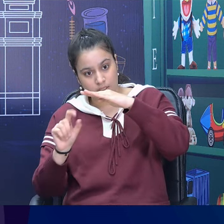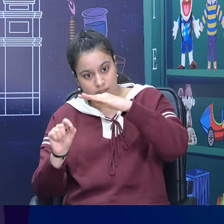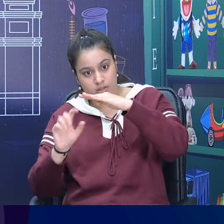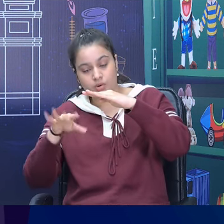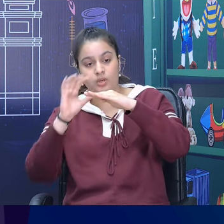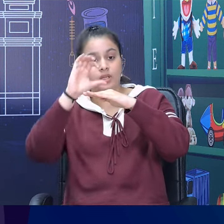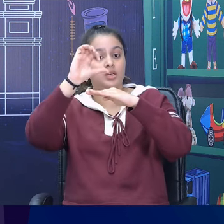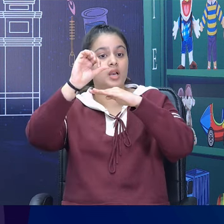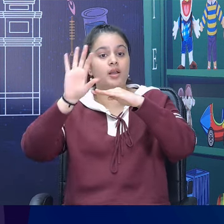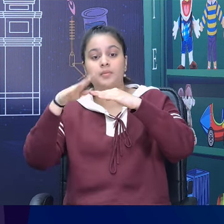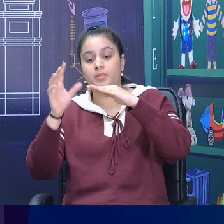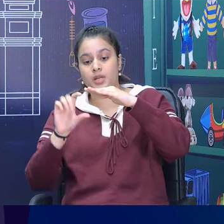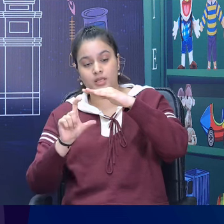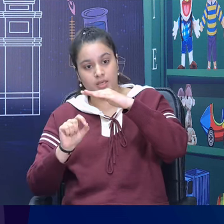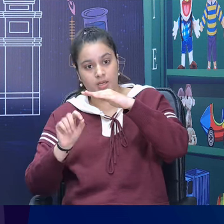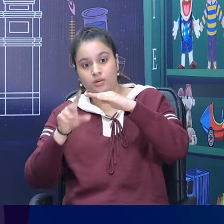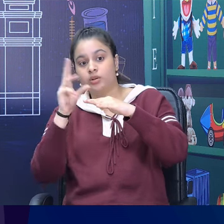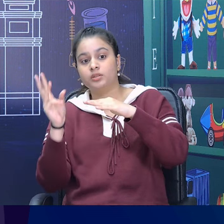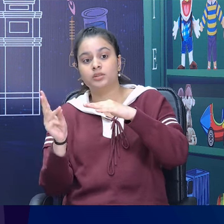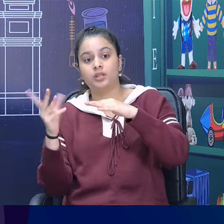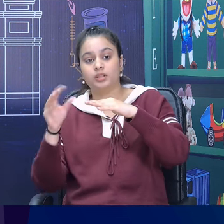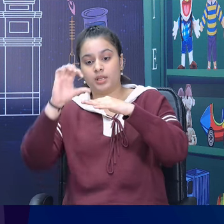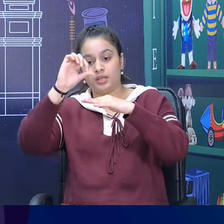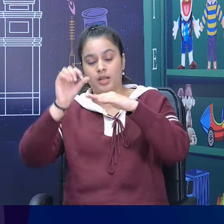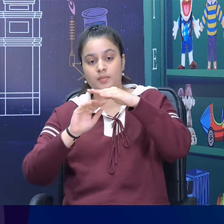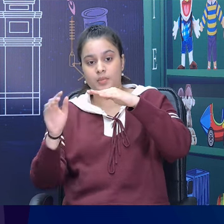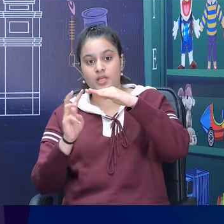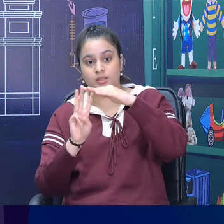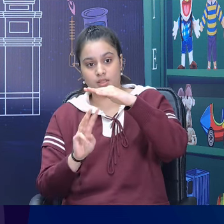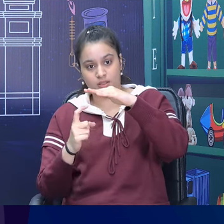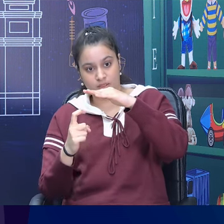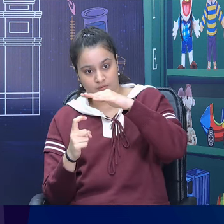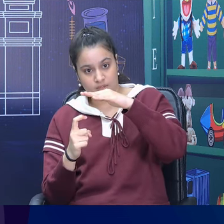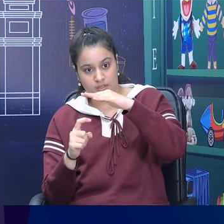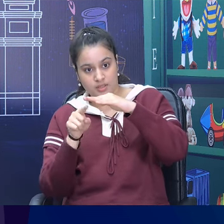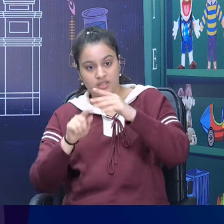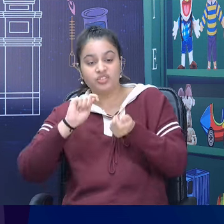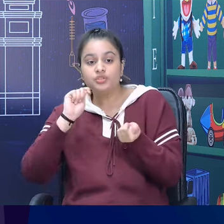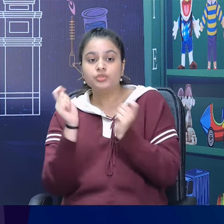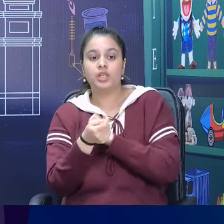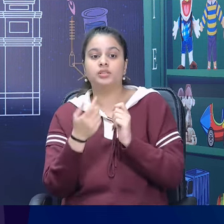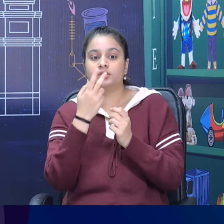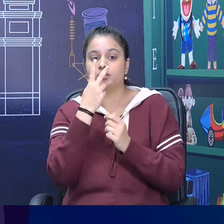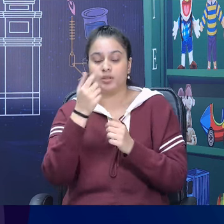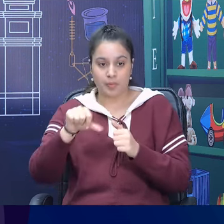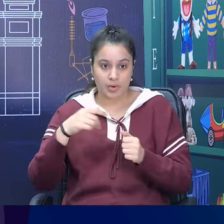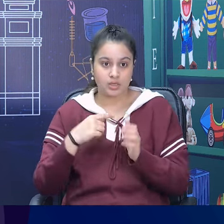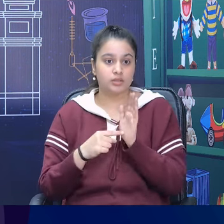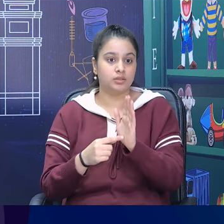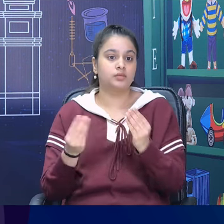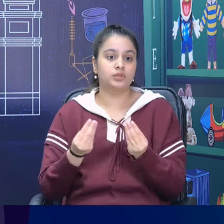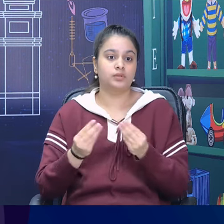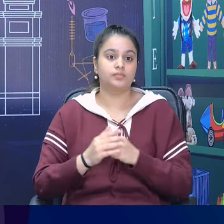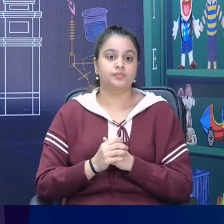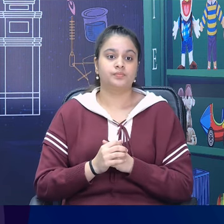है 9/10 एंड थर्ड है 9/3 7 इसका हमने मॉडिफाइड फॉर्म में जो हमने जो इसका वो दिया है वह है मॉडिफाइड